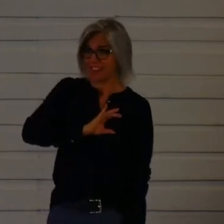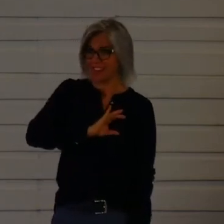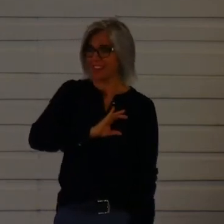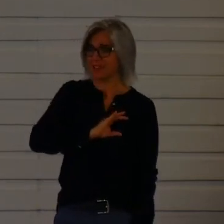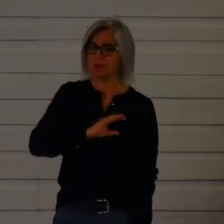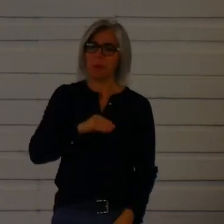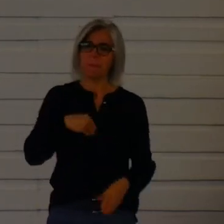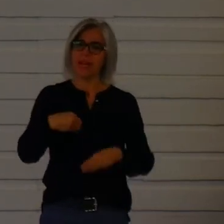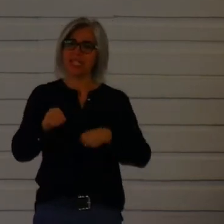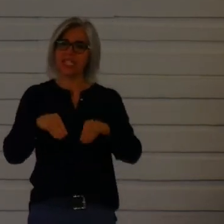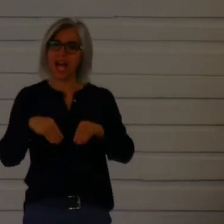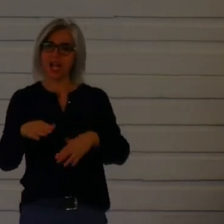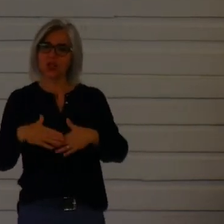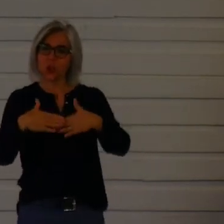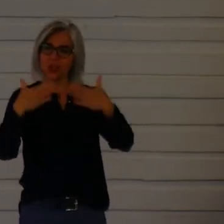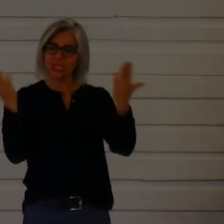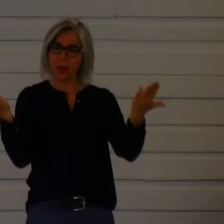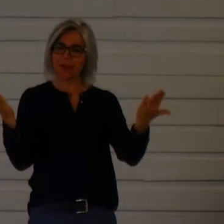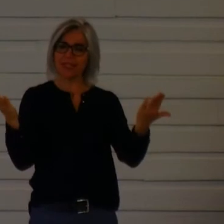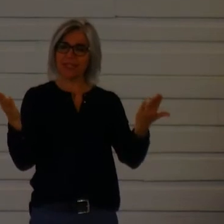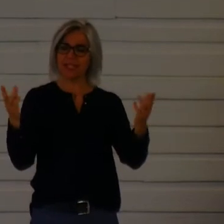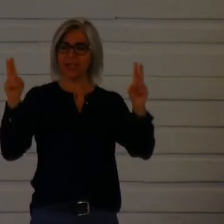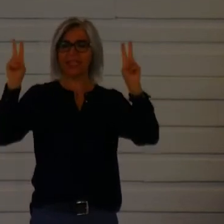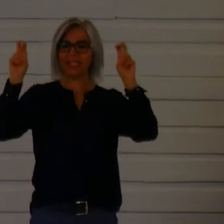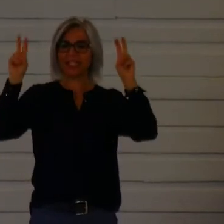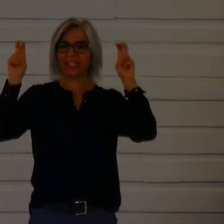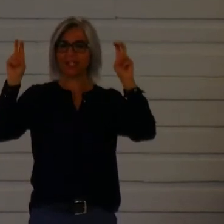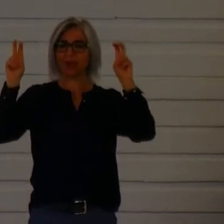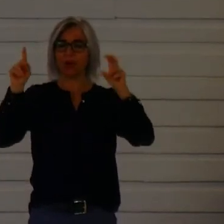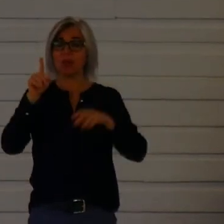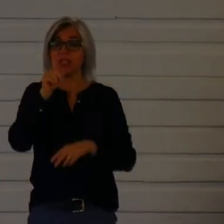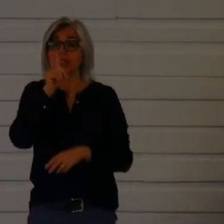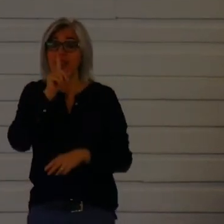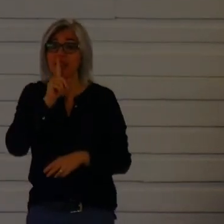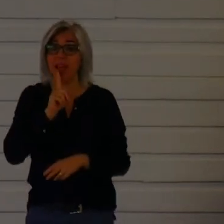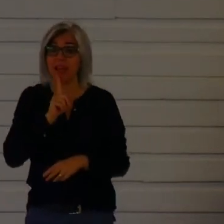Allora il messaggio di questa mattina l'ho intitolato Il silenzio di Dio.